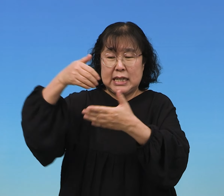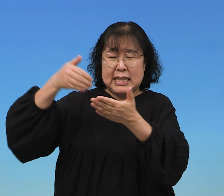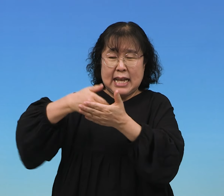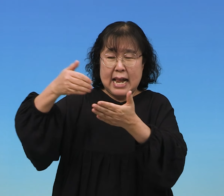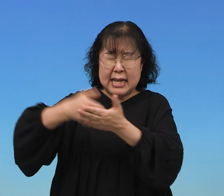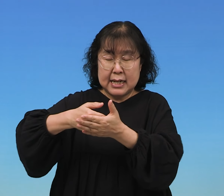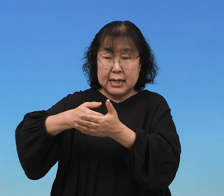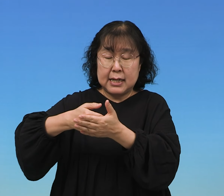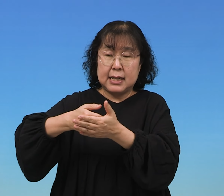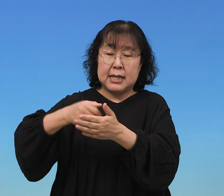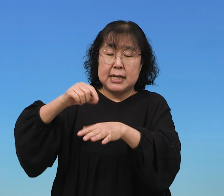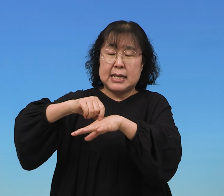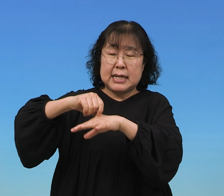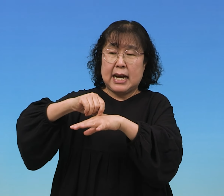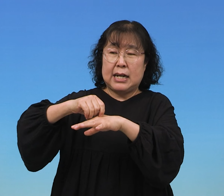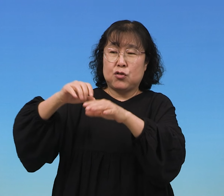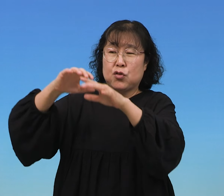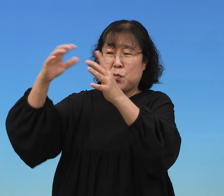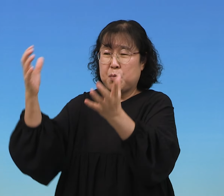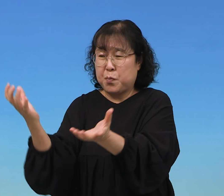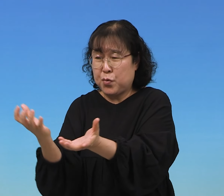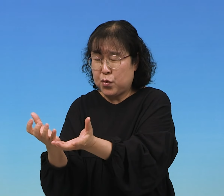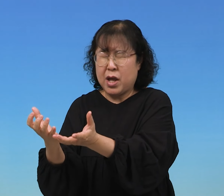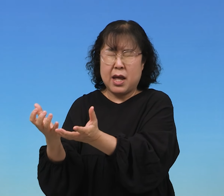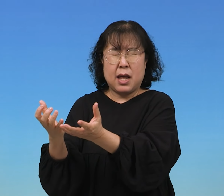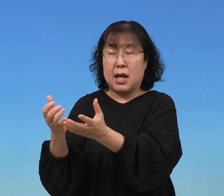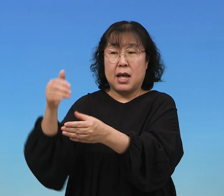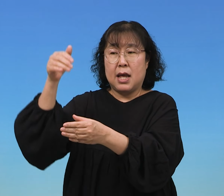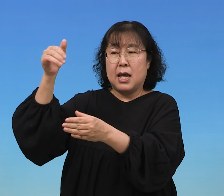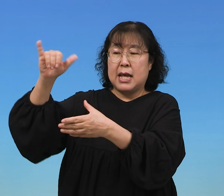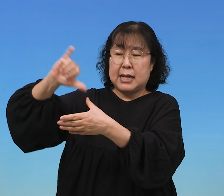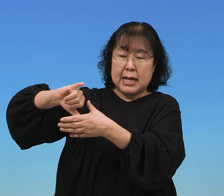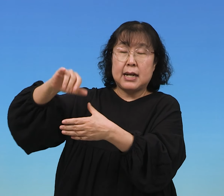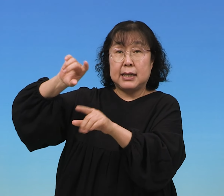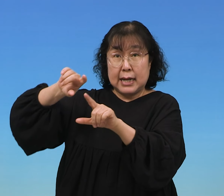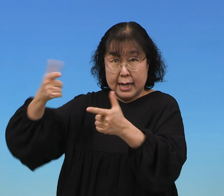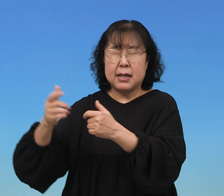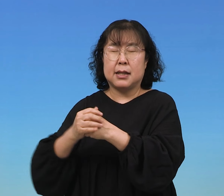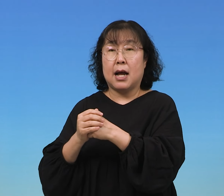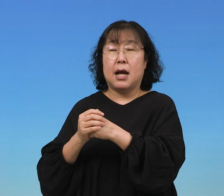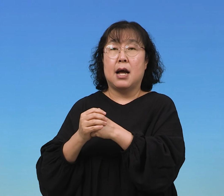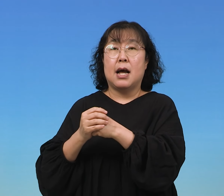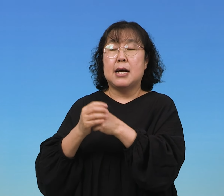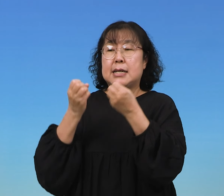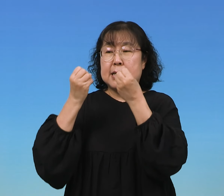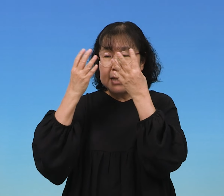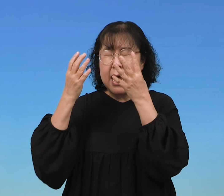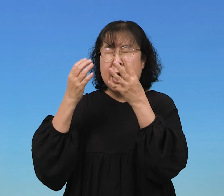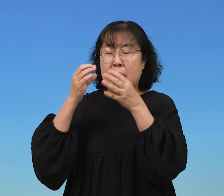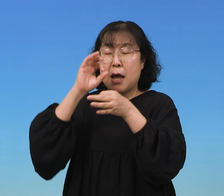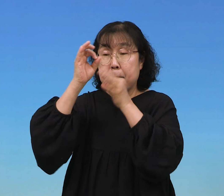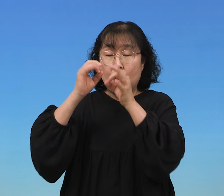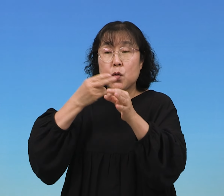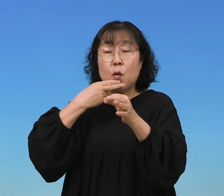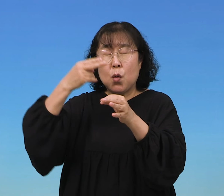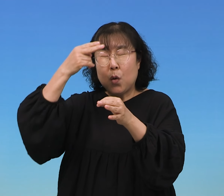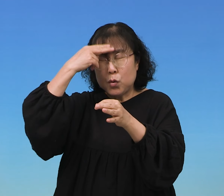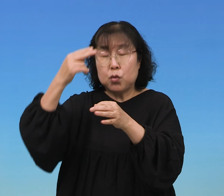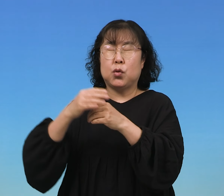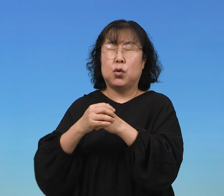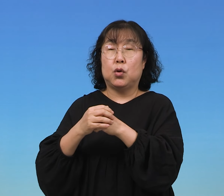아니하나니 그렇게 하면 부대가 터져 포도주도 쏟아지고 부대도 버리게 됨이라. 새 포도주를 낡은 가죽